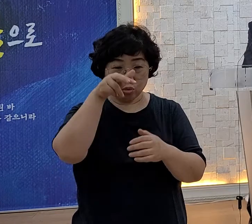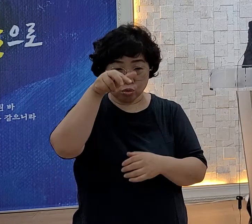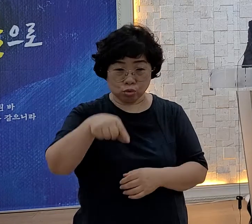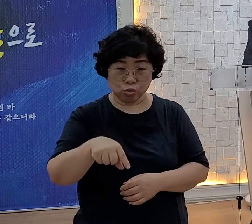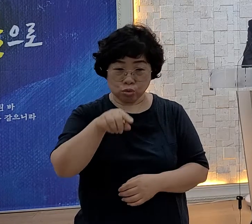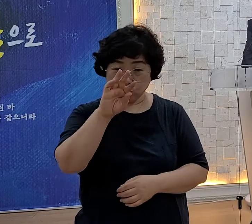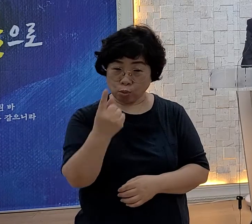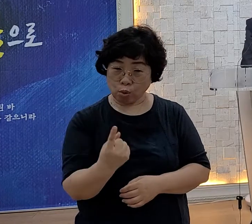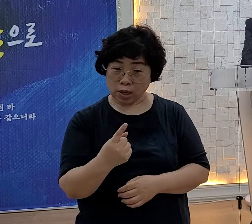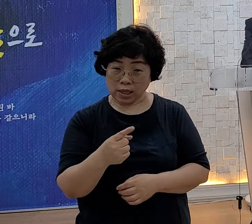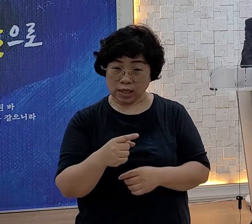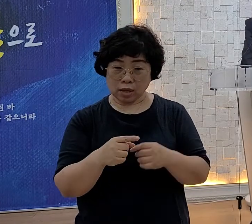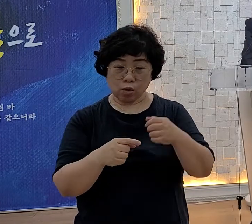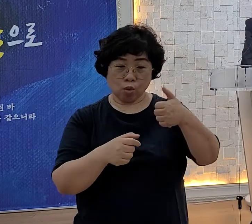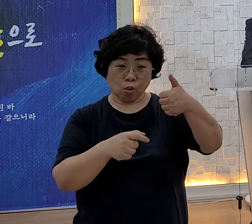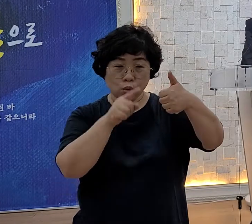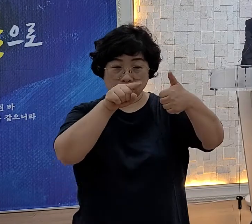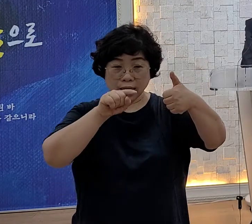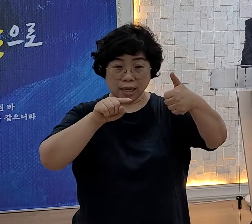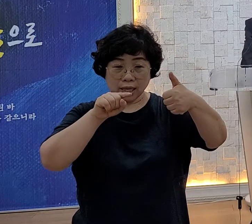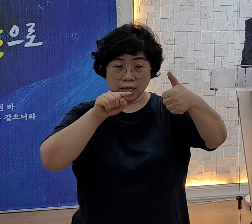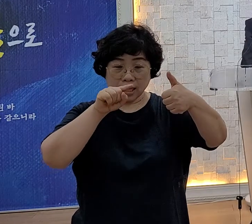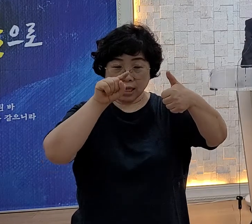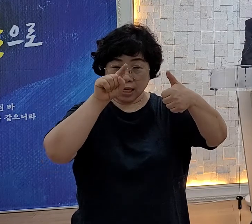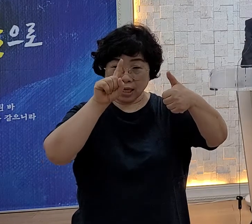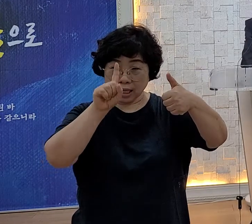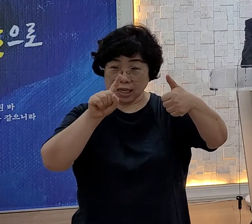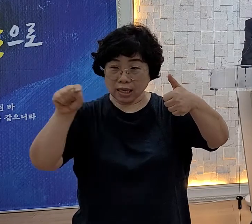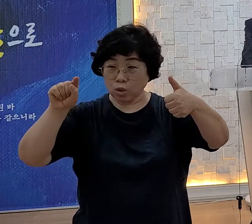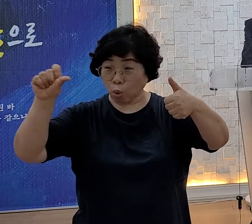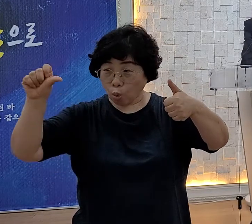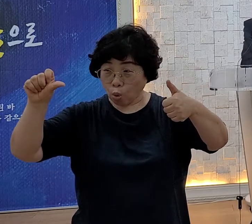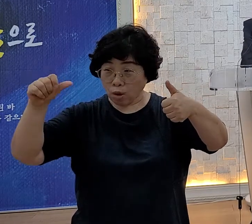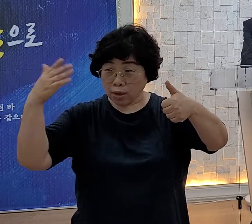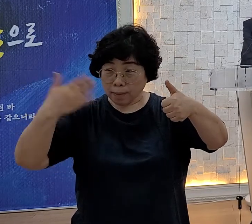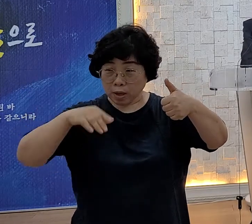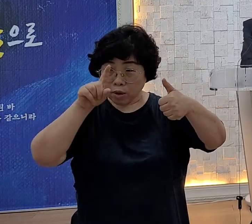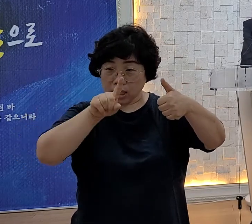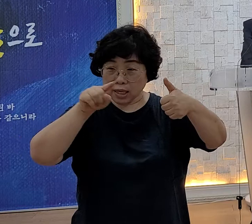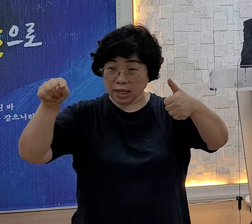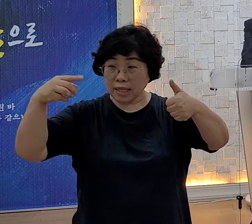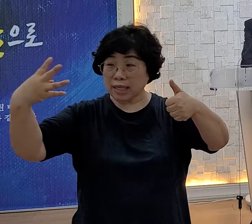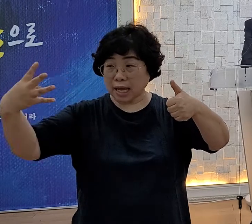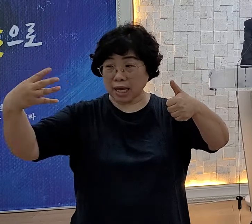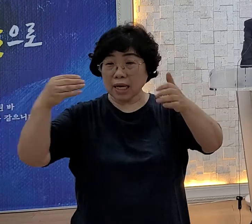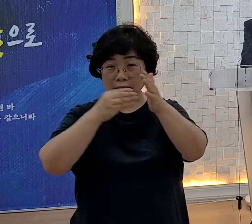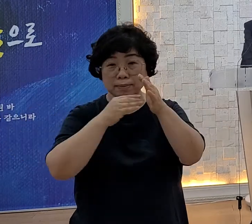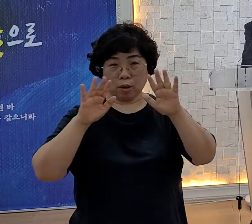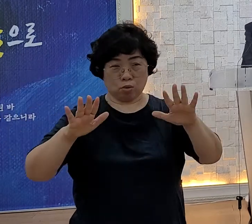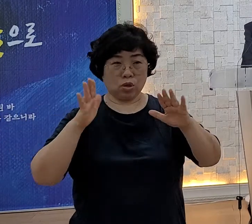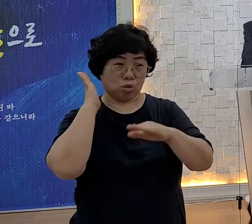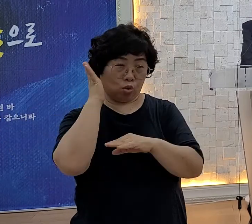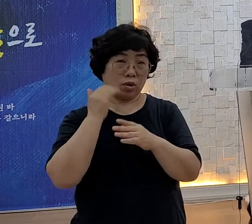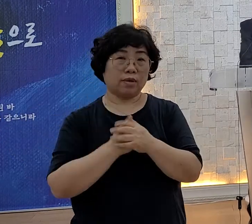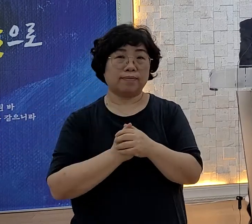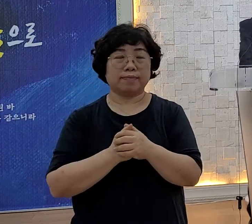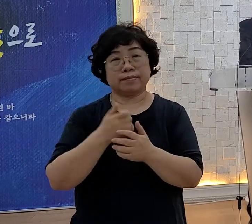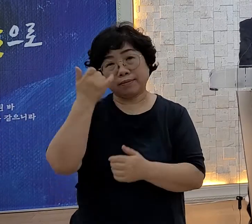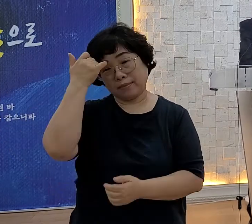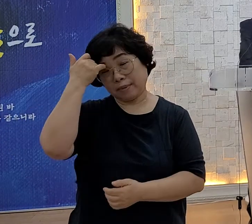1절에서 4절까지만 나누겠습니다. 계속해서 우리가 이어가야 될 본문인데